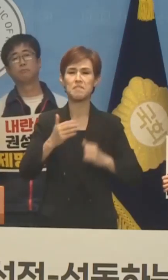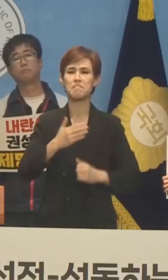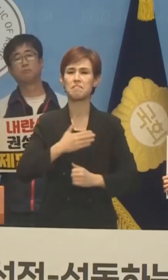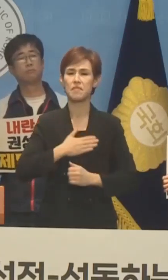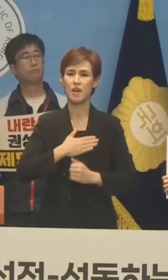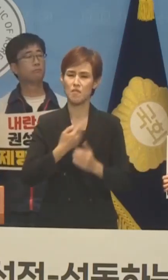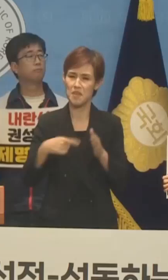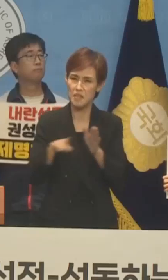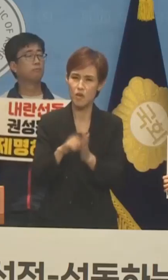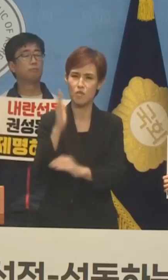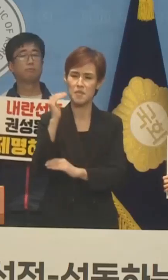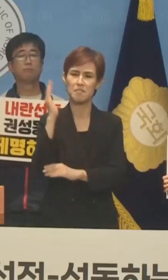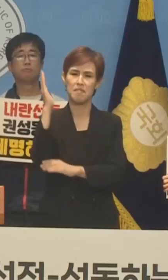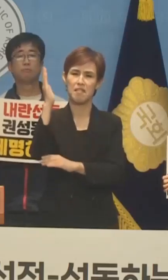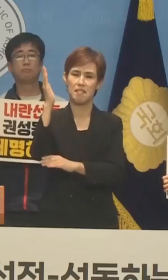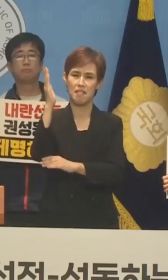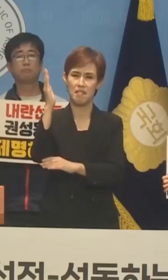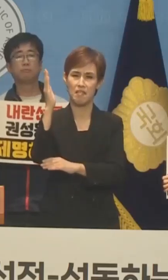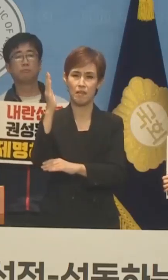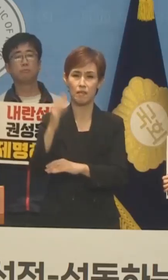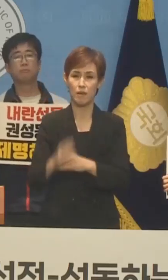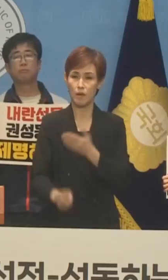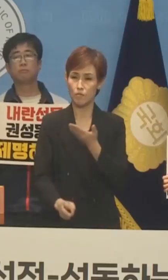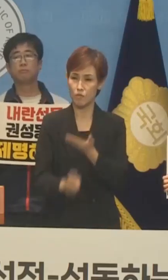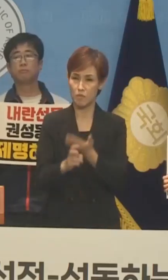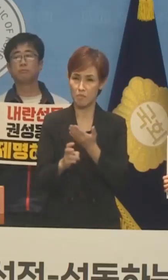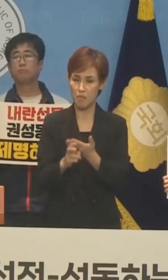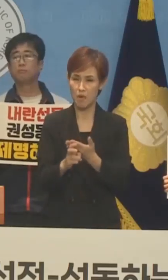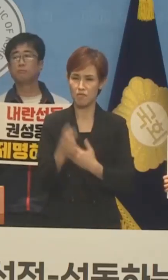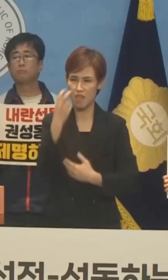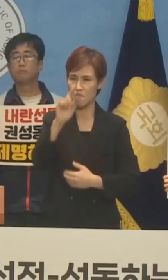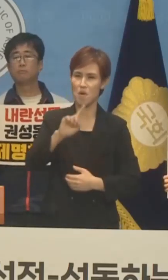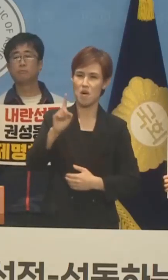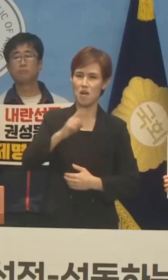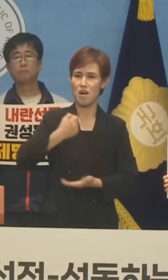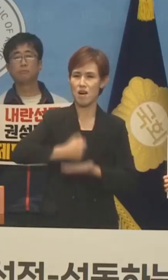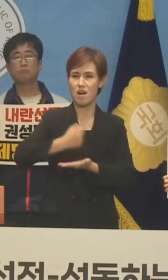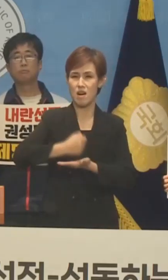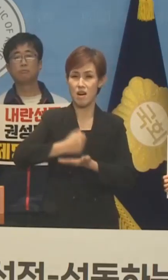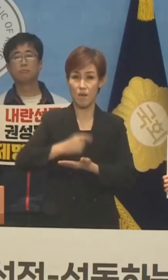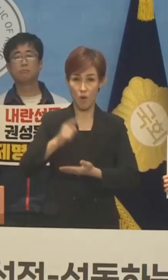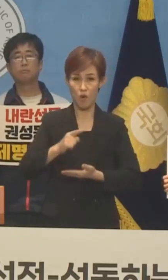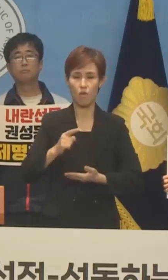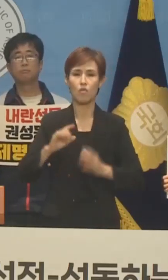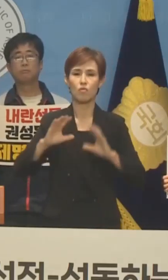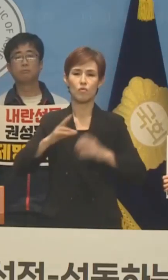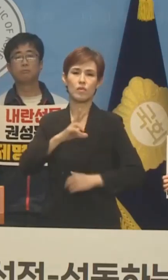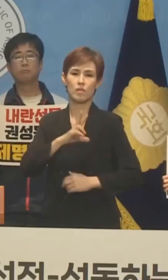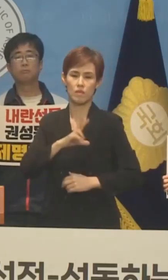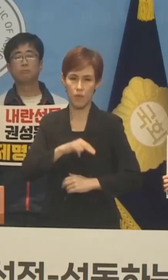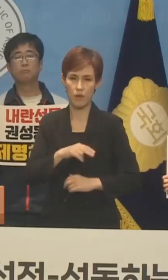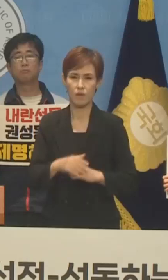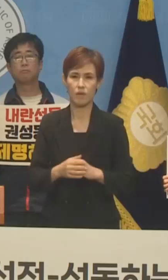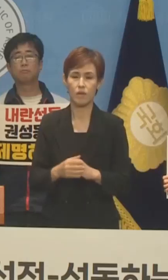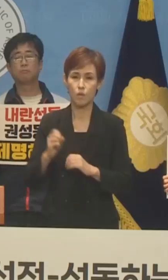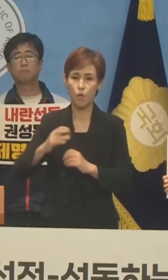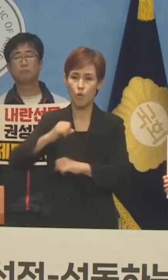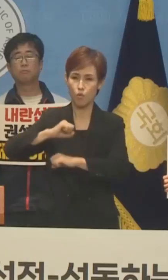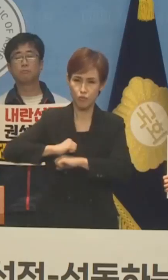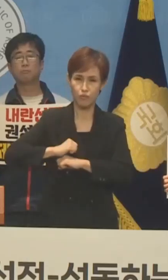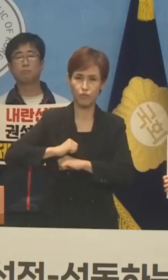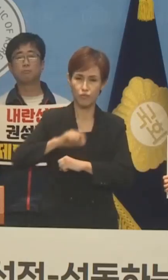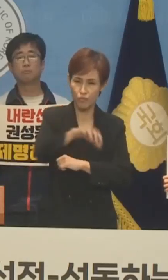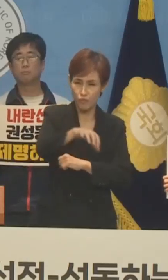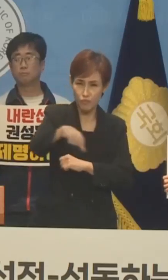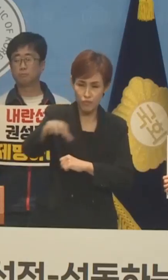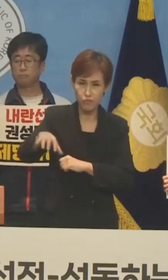호명하면서 혹세무민하고 불법 수사와 체포를 떠들어댈 수 있었던 것 모두가 의회, 행정, 군 등 국가 권력